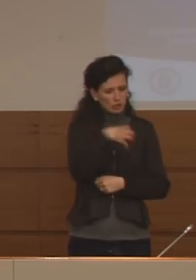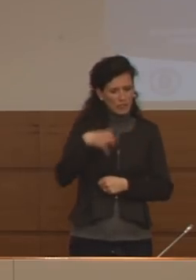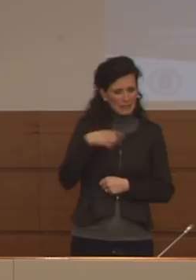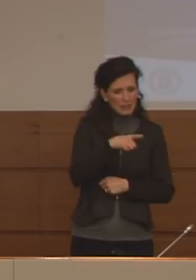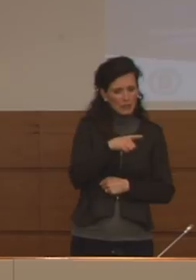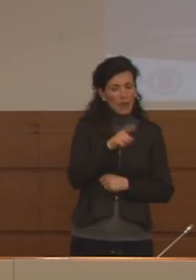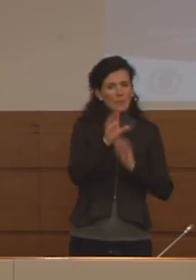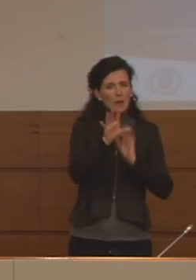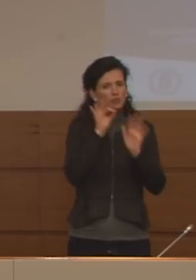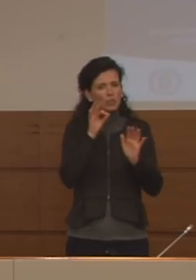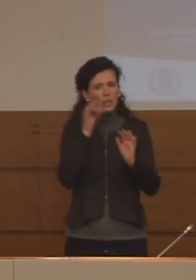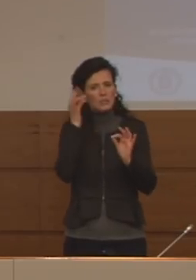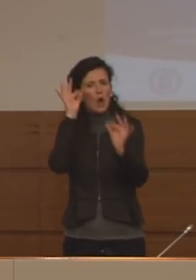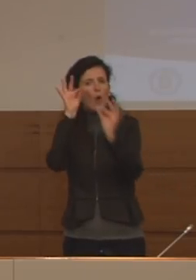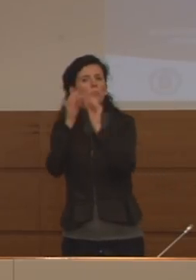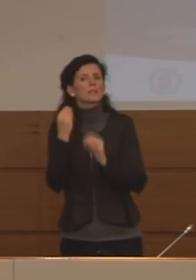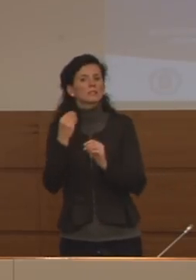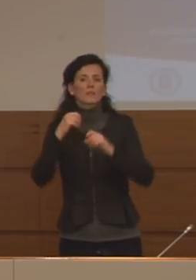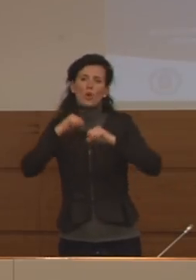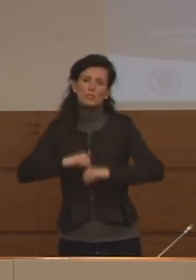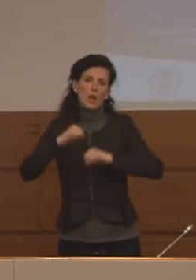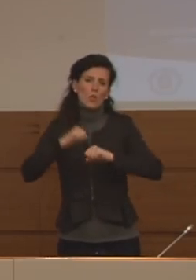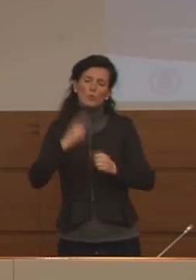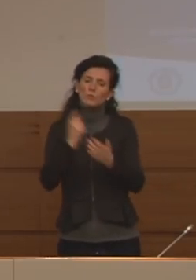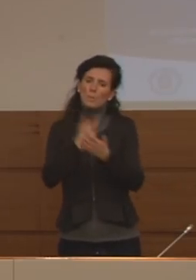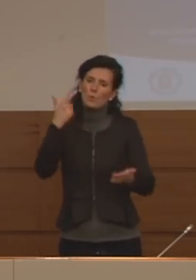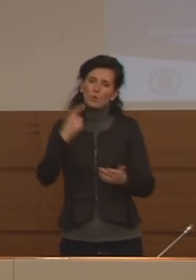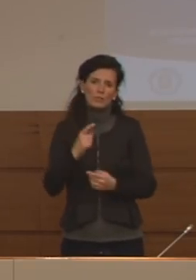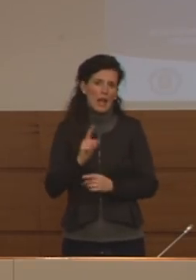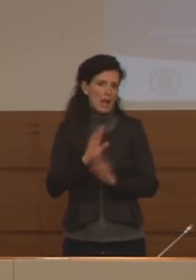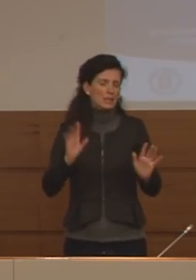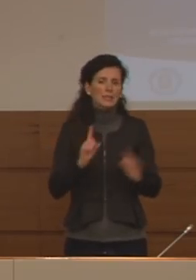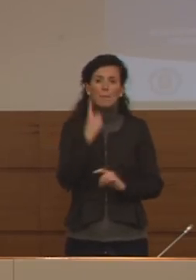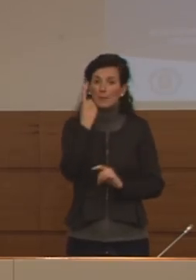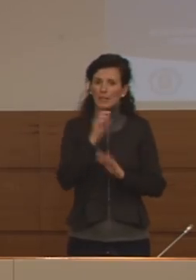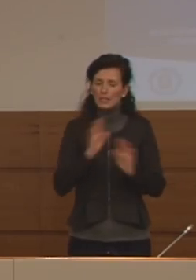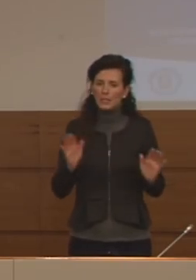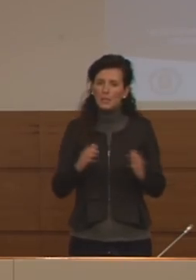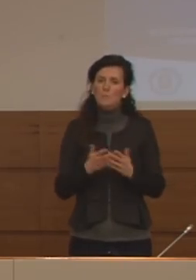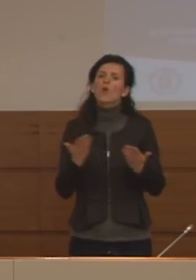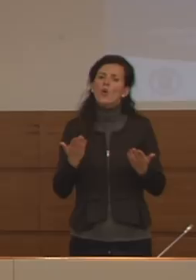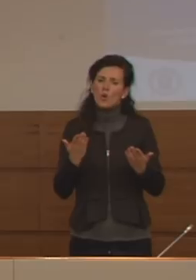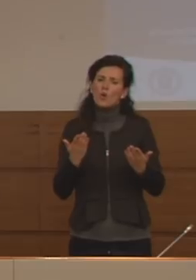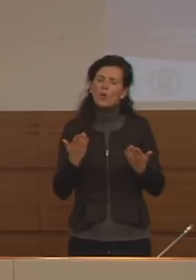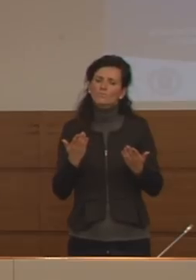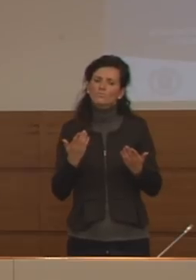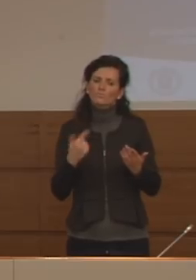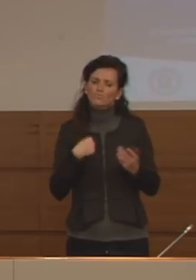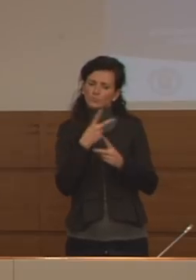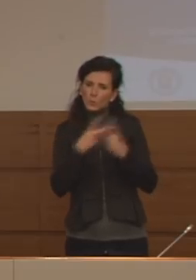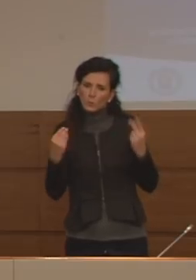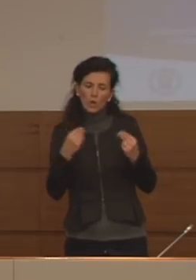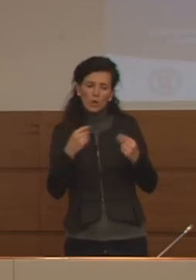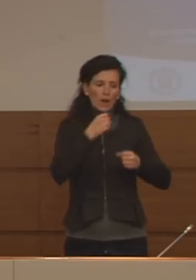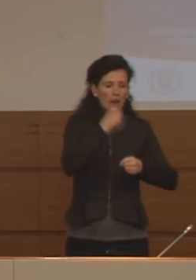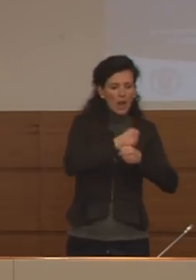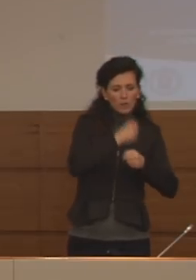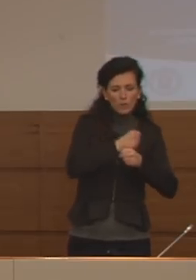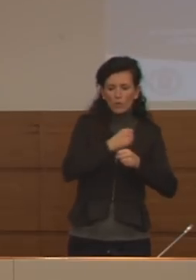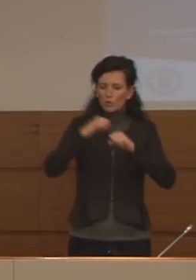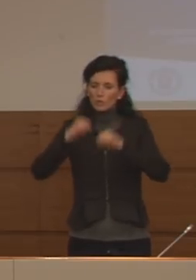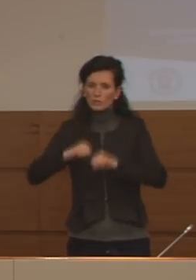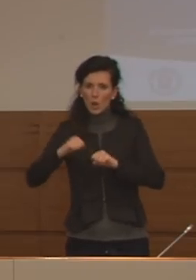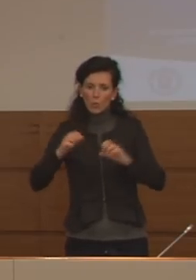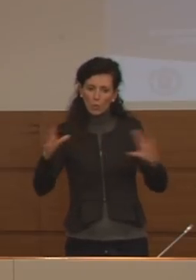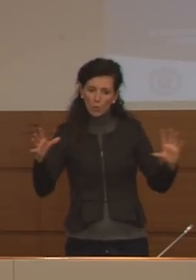mettere al centro alla salute però combinare insieme l'esigenza della salute e del lavoro è una sfida